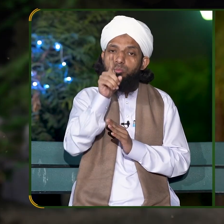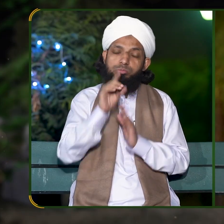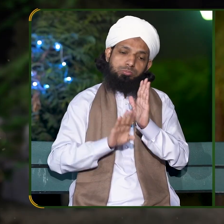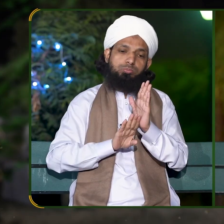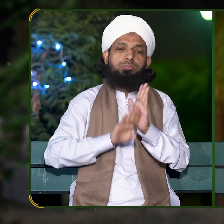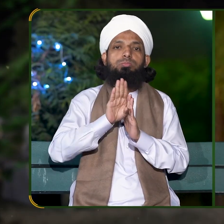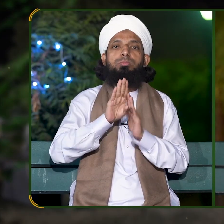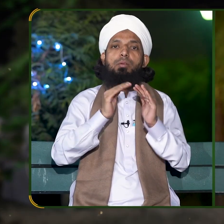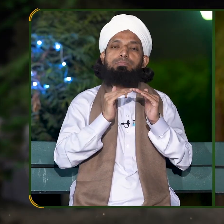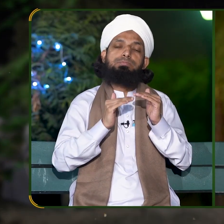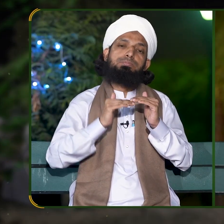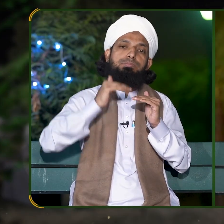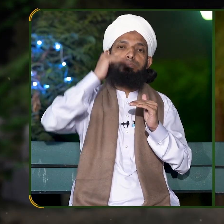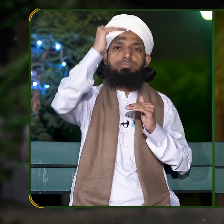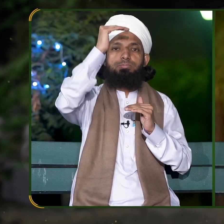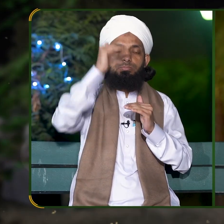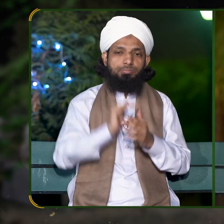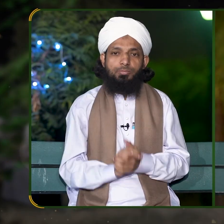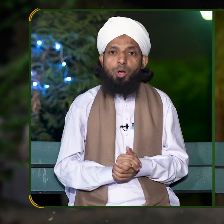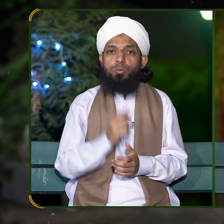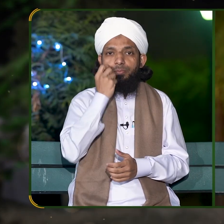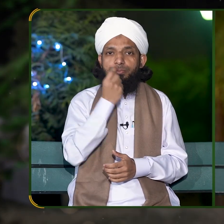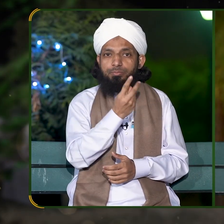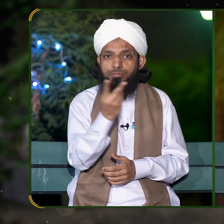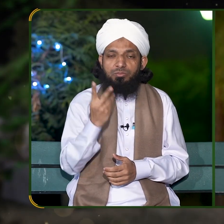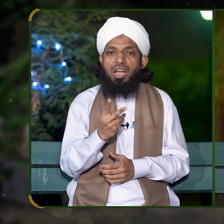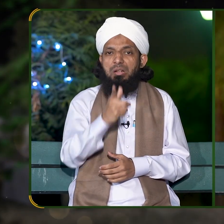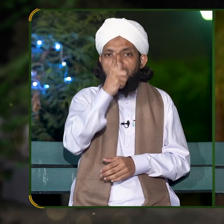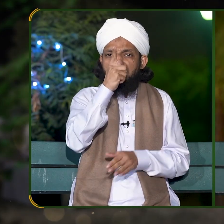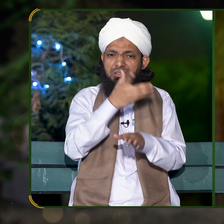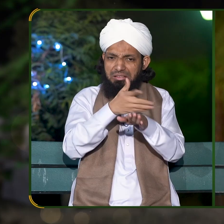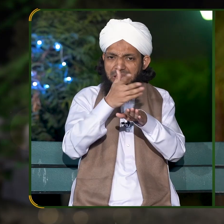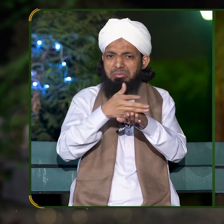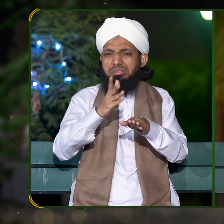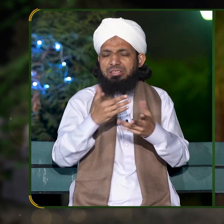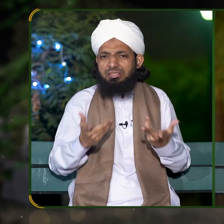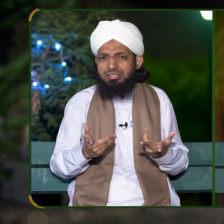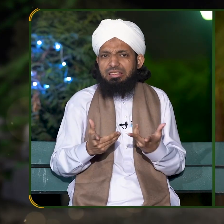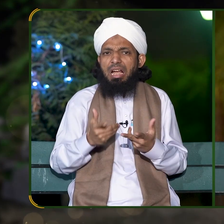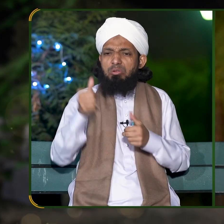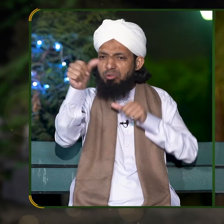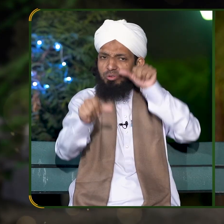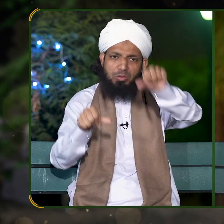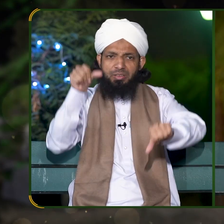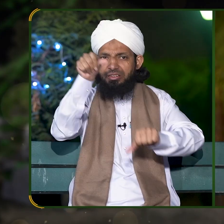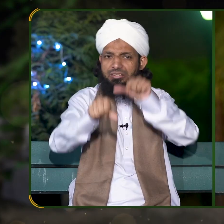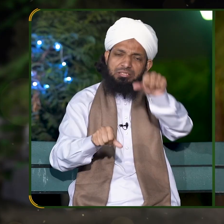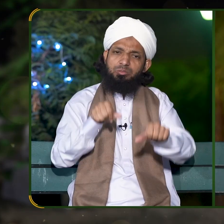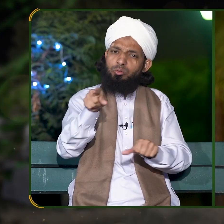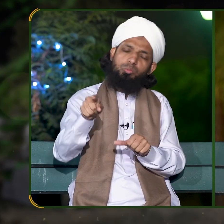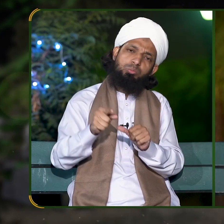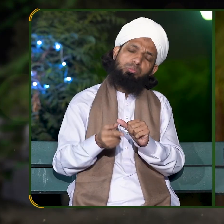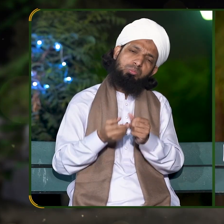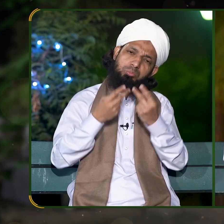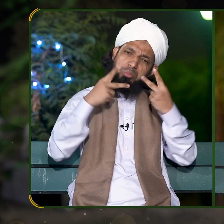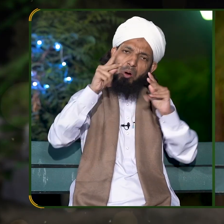ہی بلند درجے پائے گا، اور جو جتنا زیادہ تکبر کرے گا اور ظلم کرے گا وہ اتنا ہی